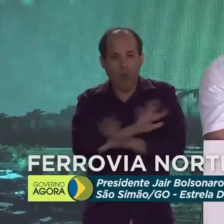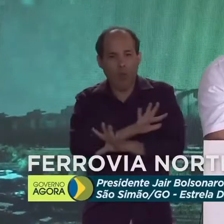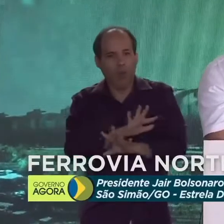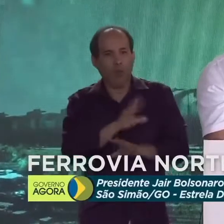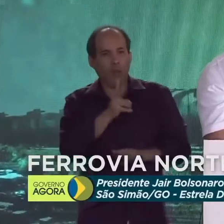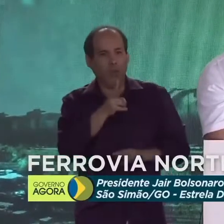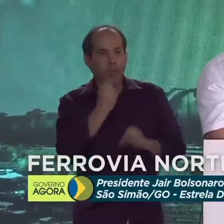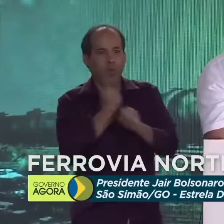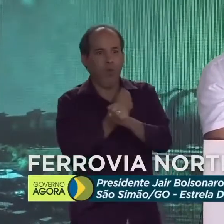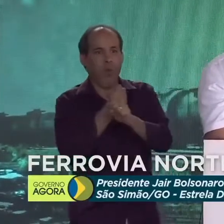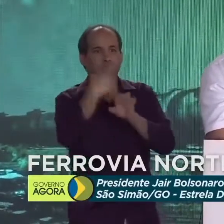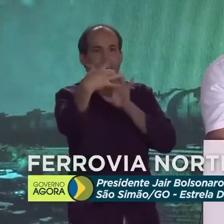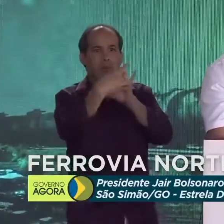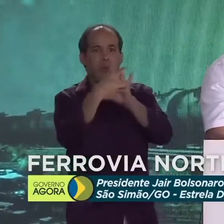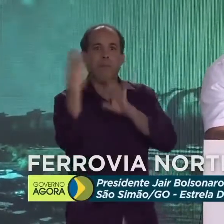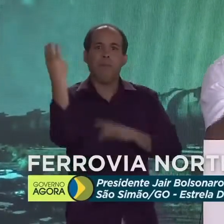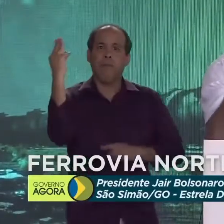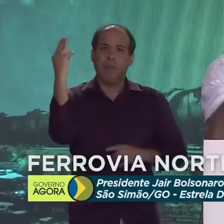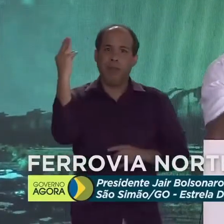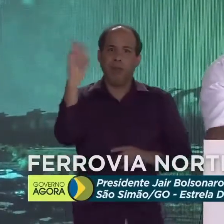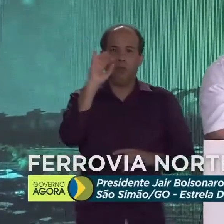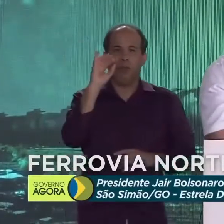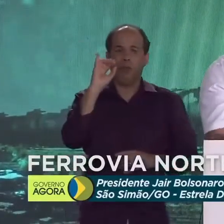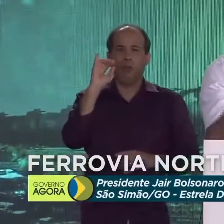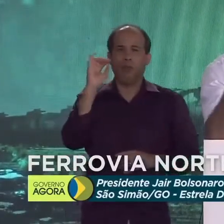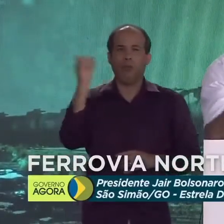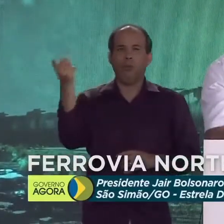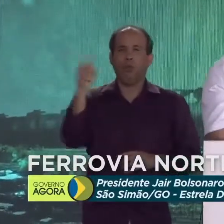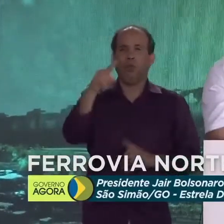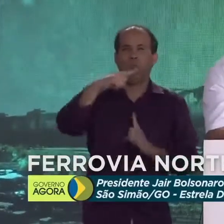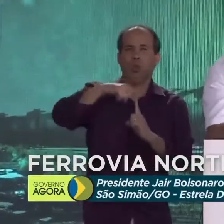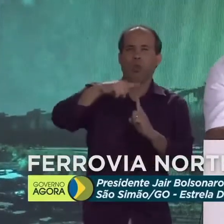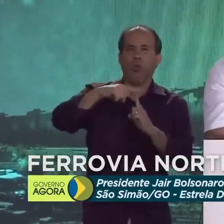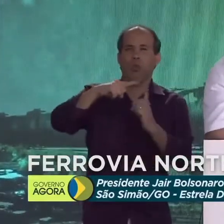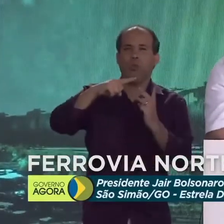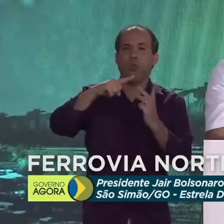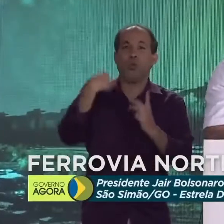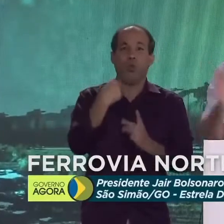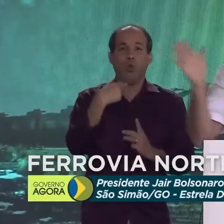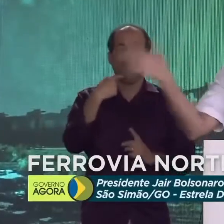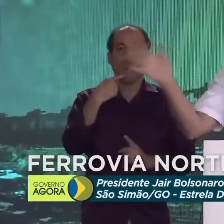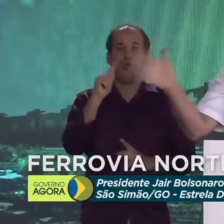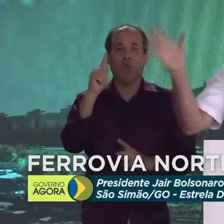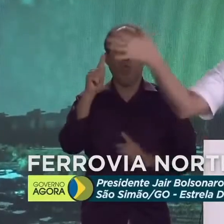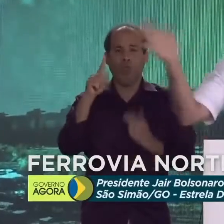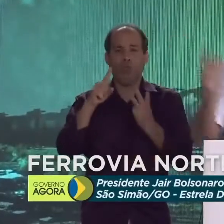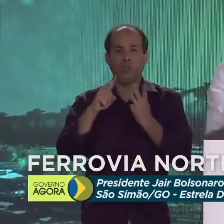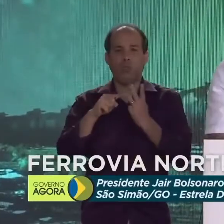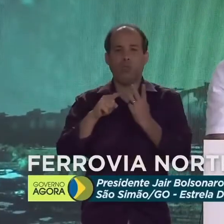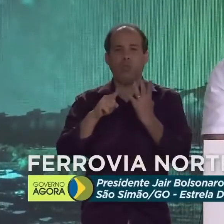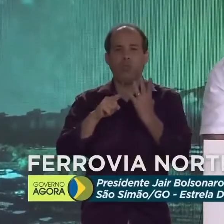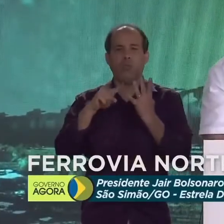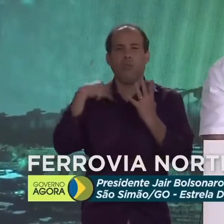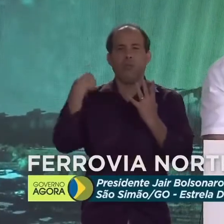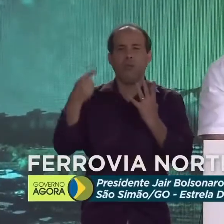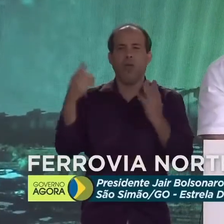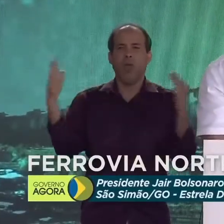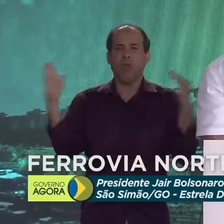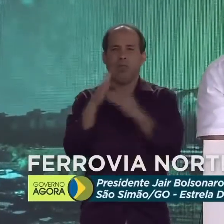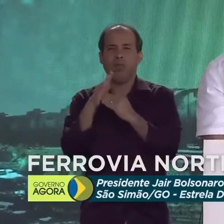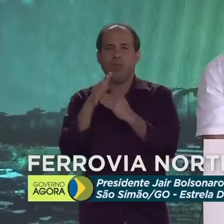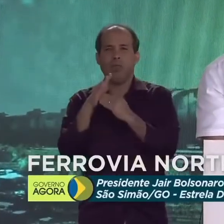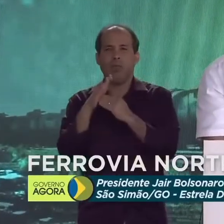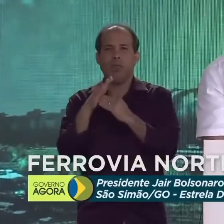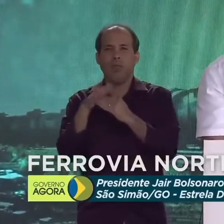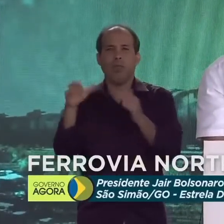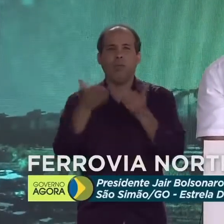vai ligar lá o Maranhão, passa por Tocantins, Goiás, nosso Goiás, e vai lá até o Porto